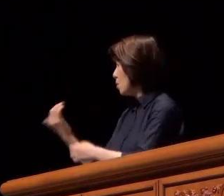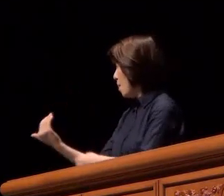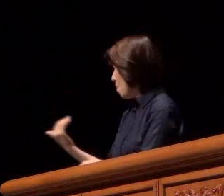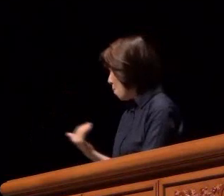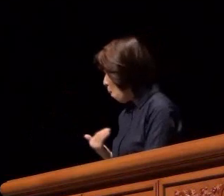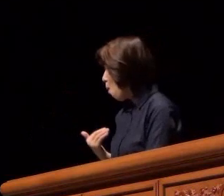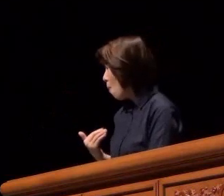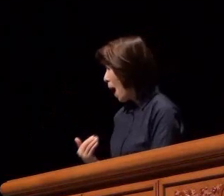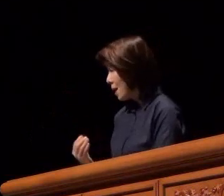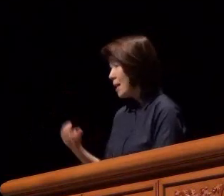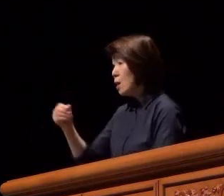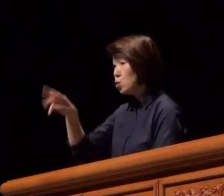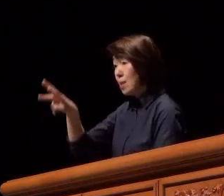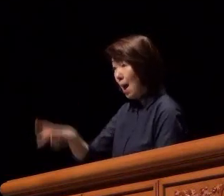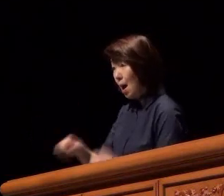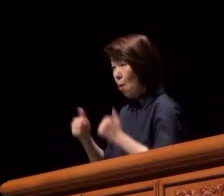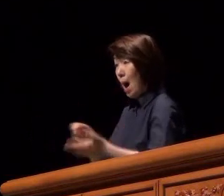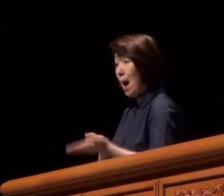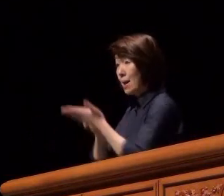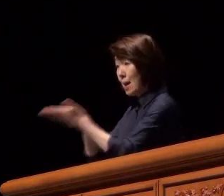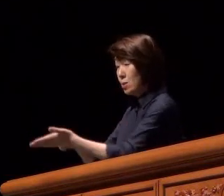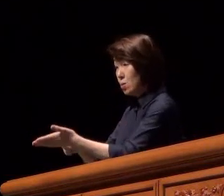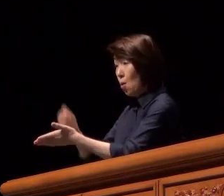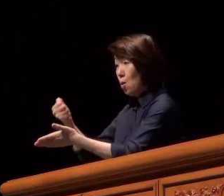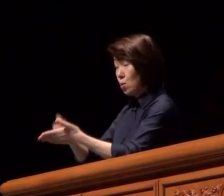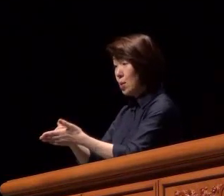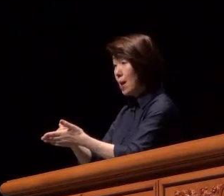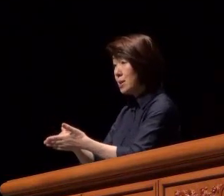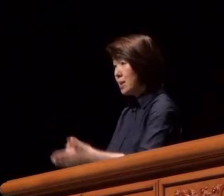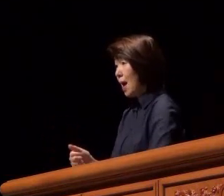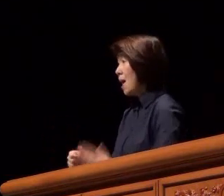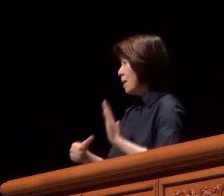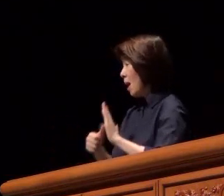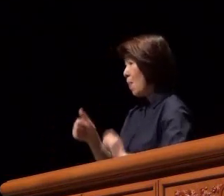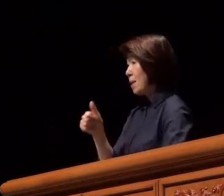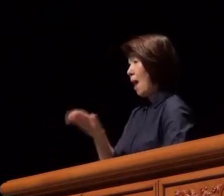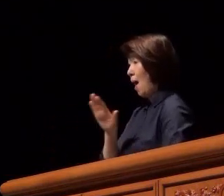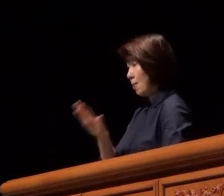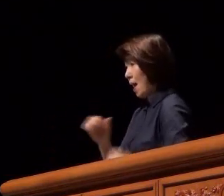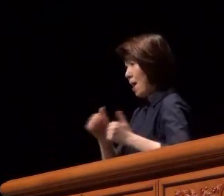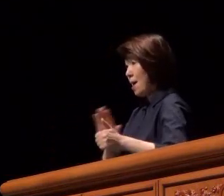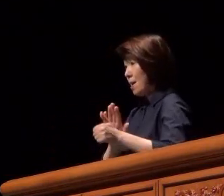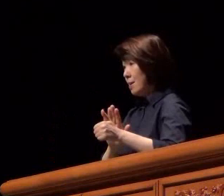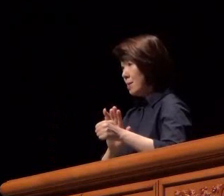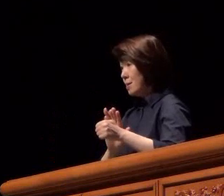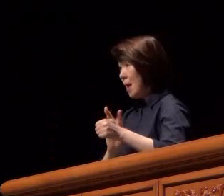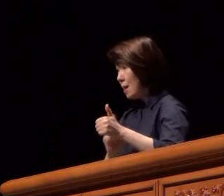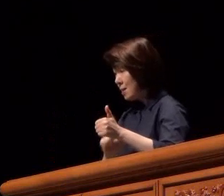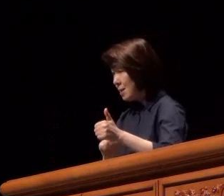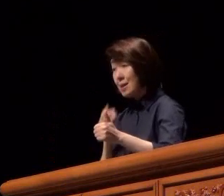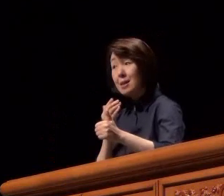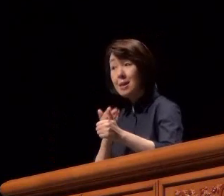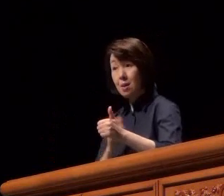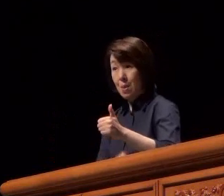川判決を下した伊達さんという弁護士であった人に、あのどう